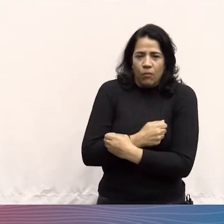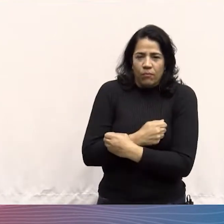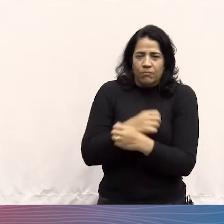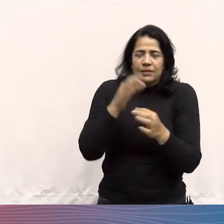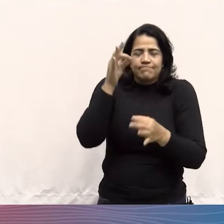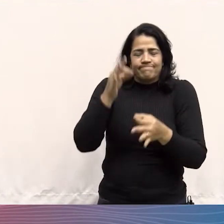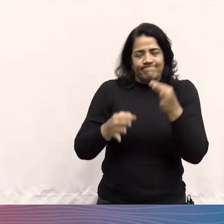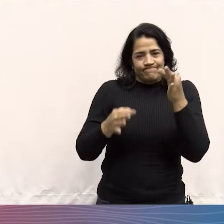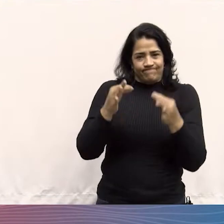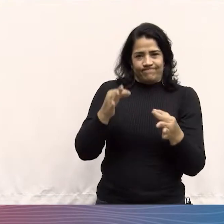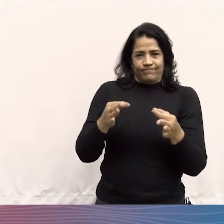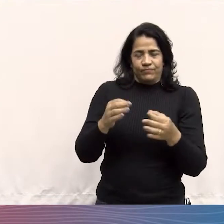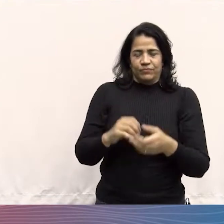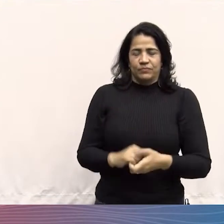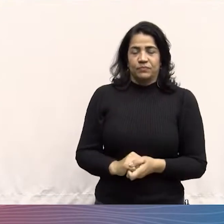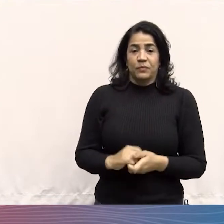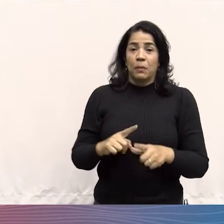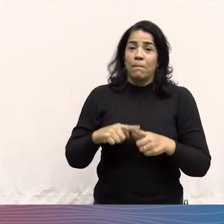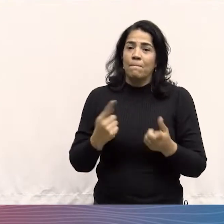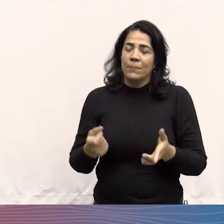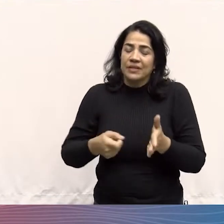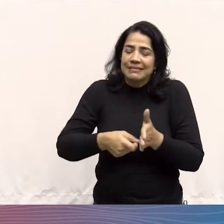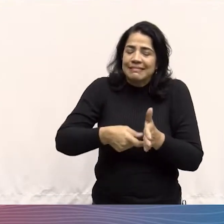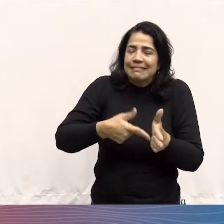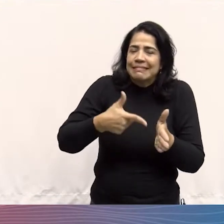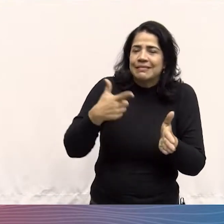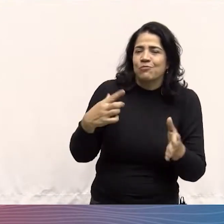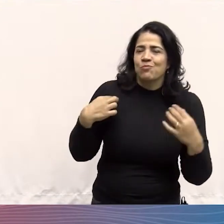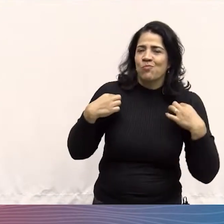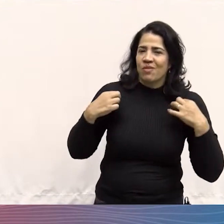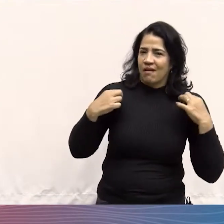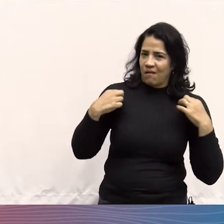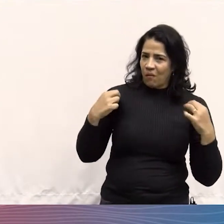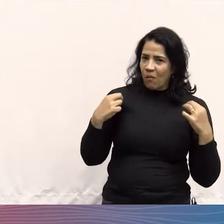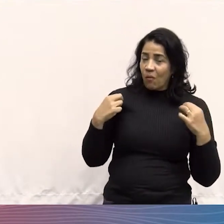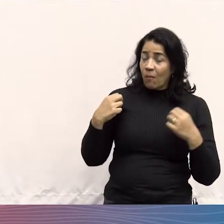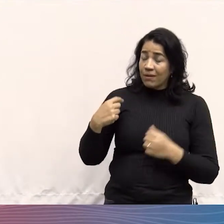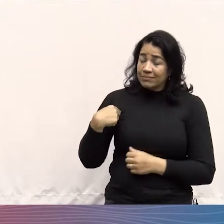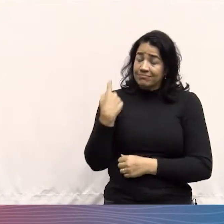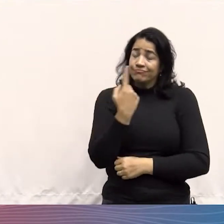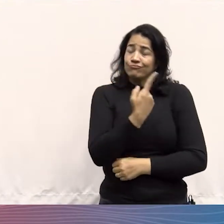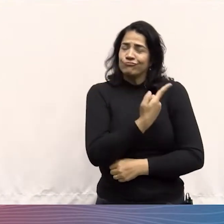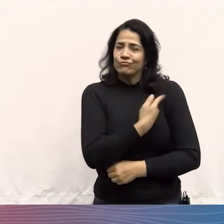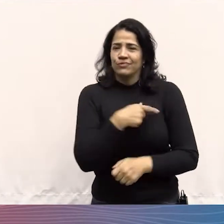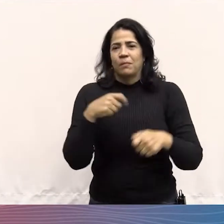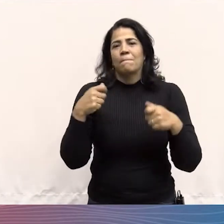a segunda veste, nós é que temos que bordar, nós que temos que